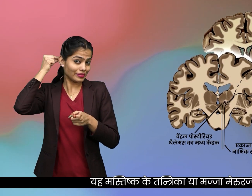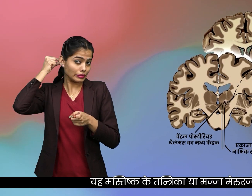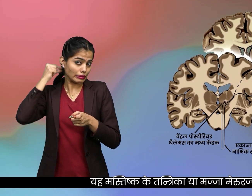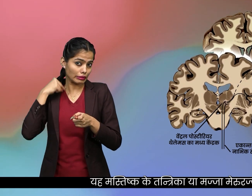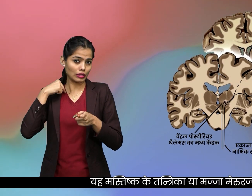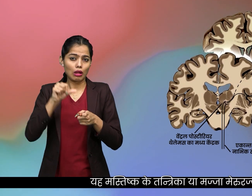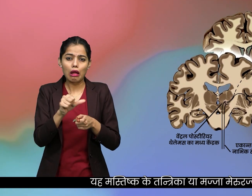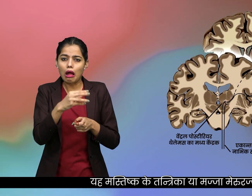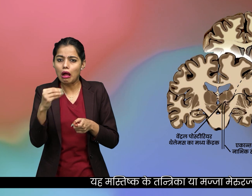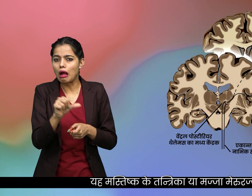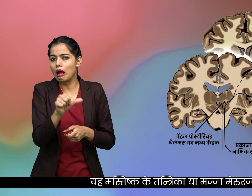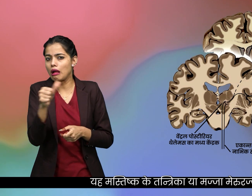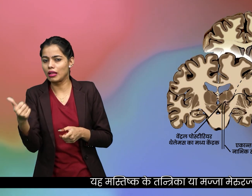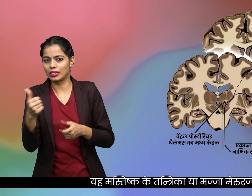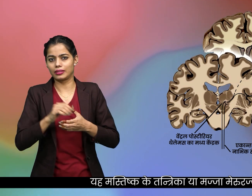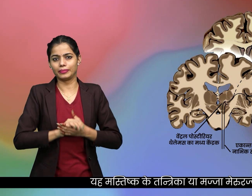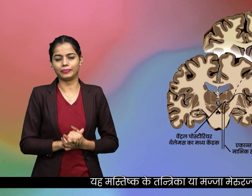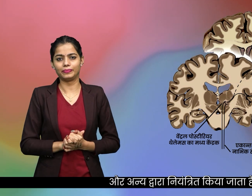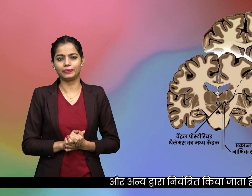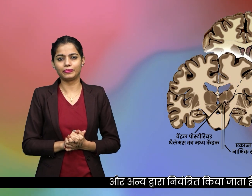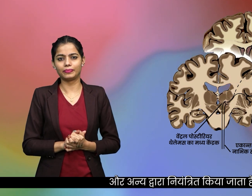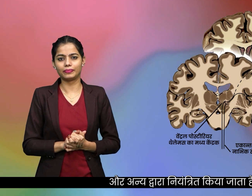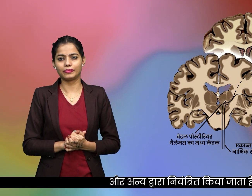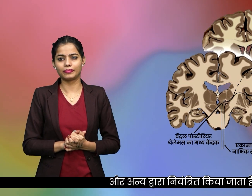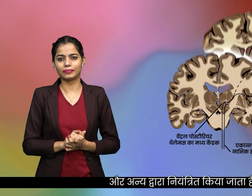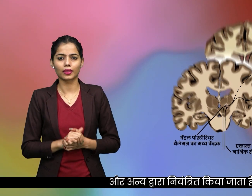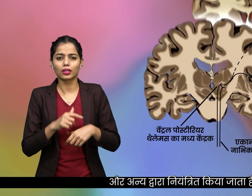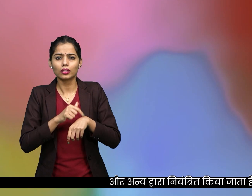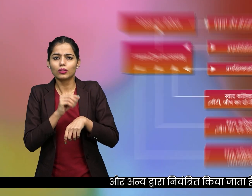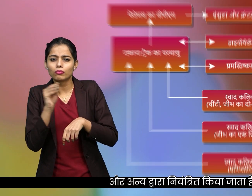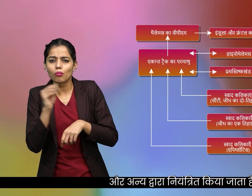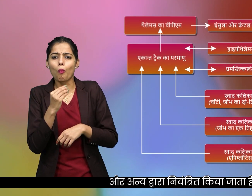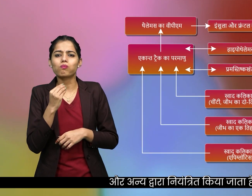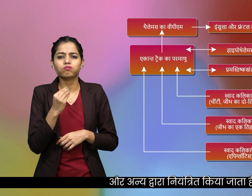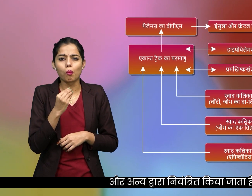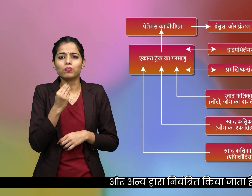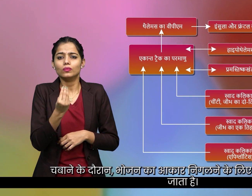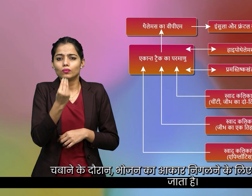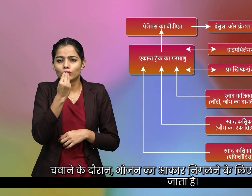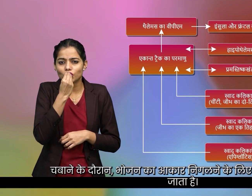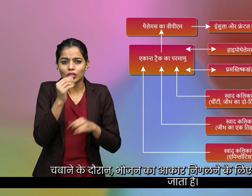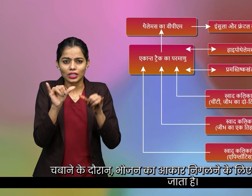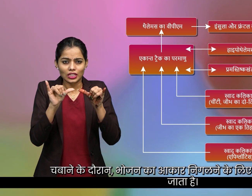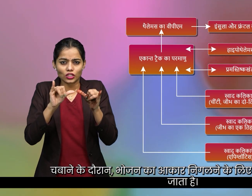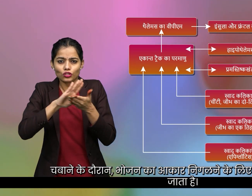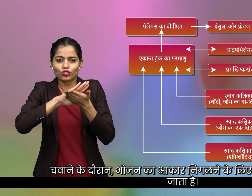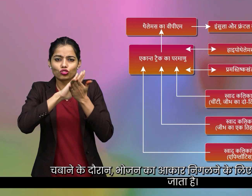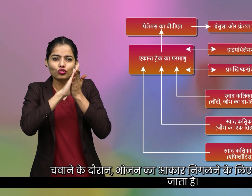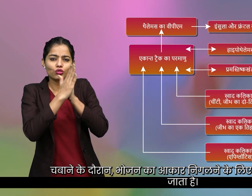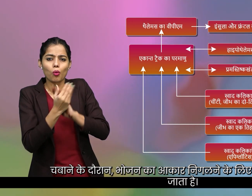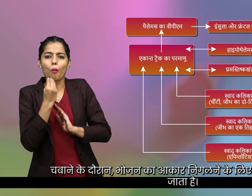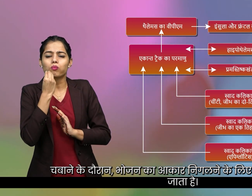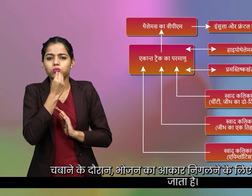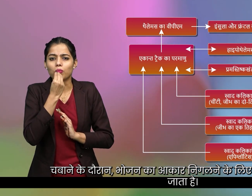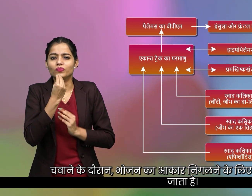तंत्रिका या मज्जा, मेरुरज्जु शीर्ष और अन्य द्वारा नियंत्रित किया जाता है। चबाने के दौरान